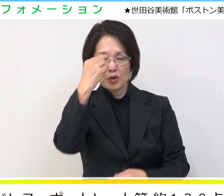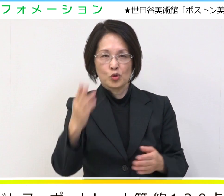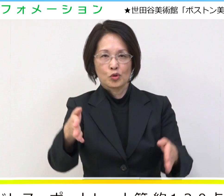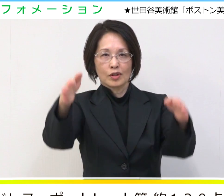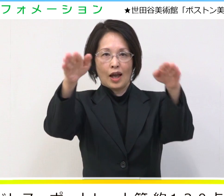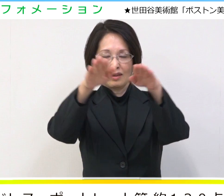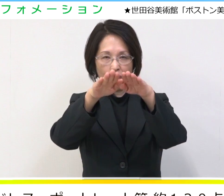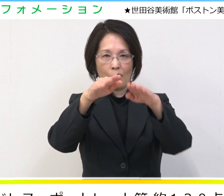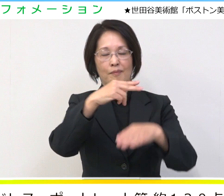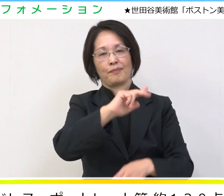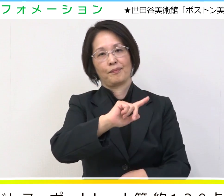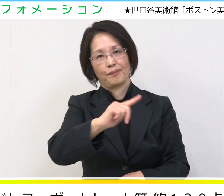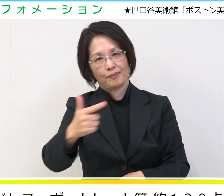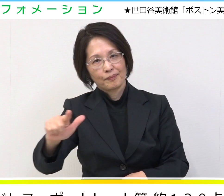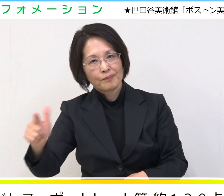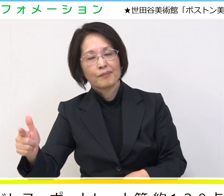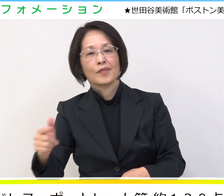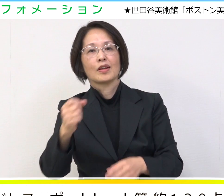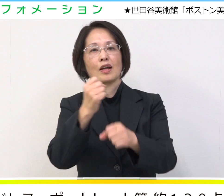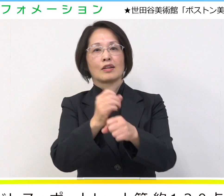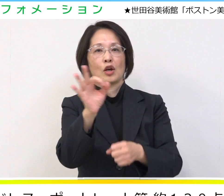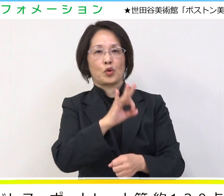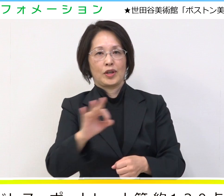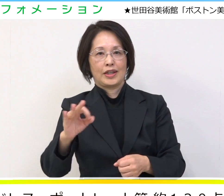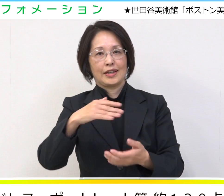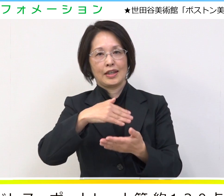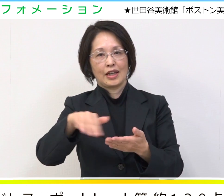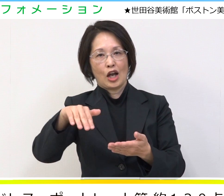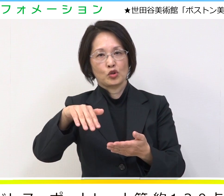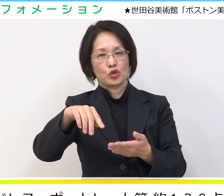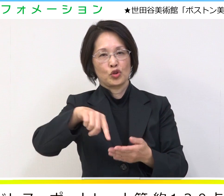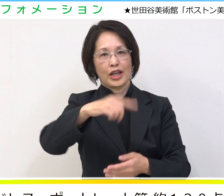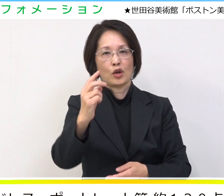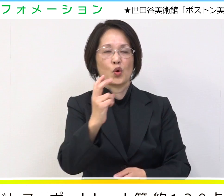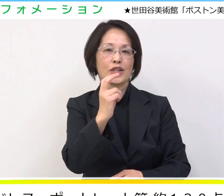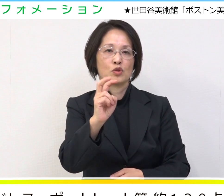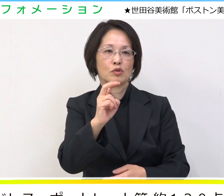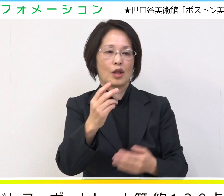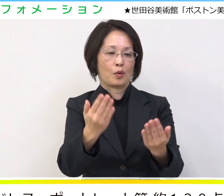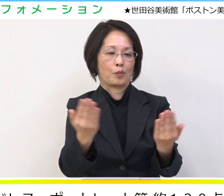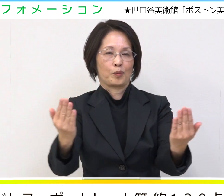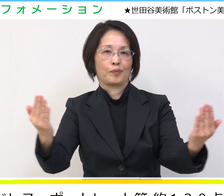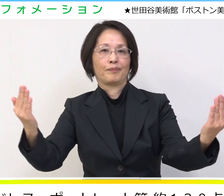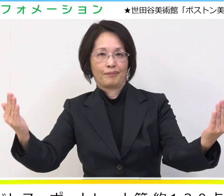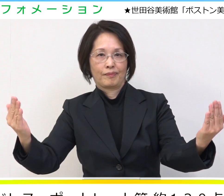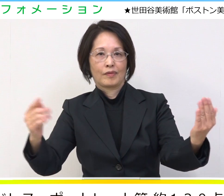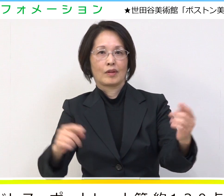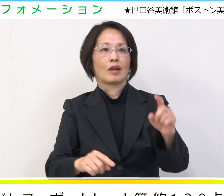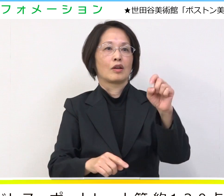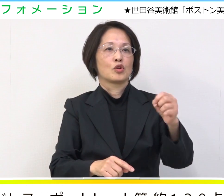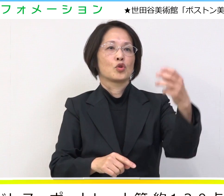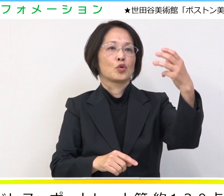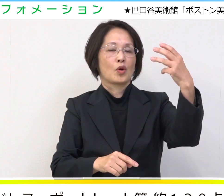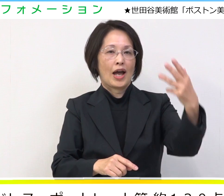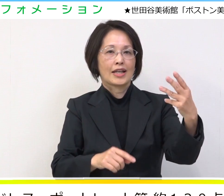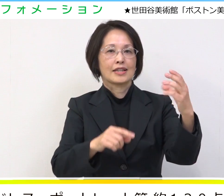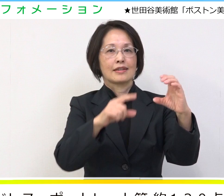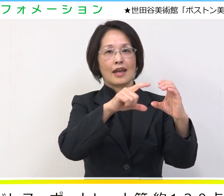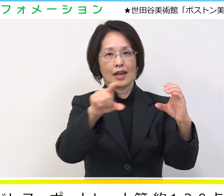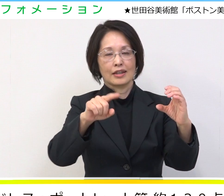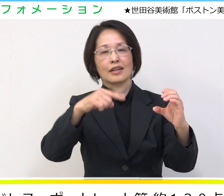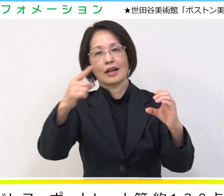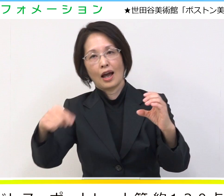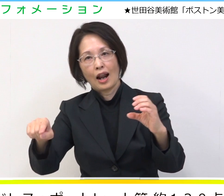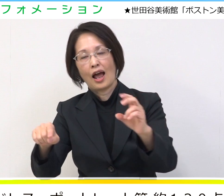約120店を通して18世紀から20世紀のパリを